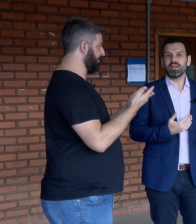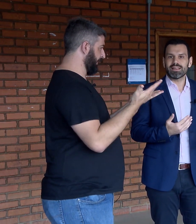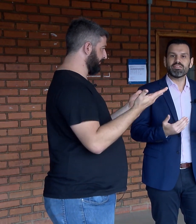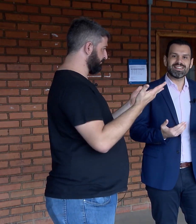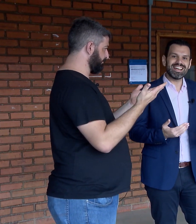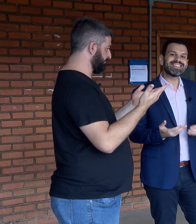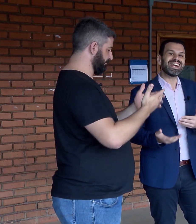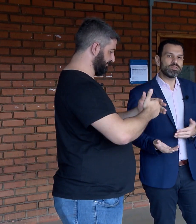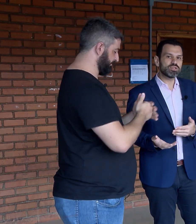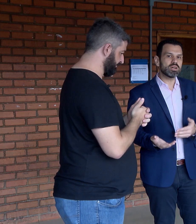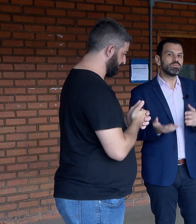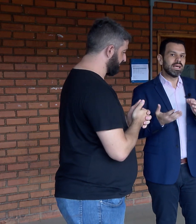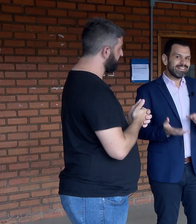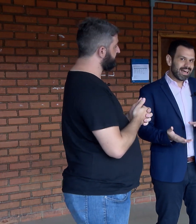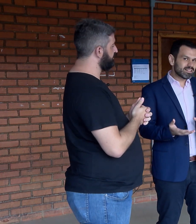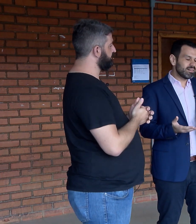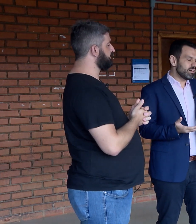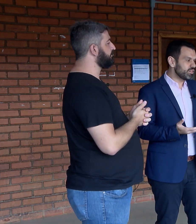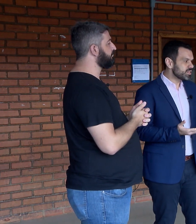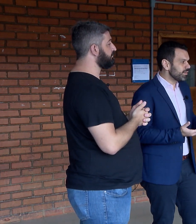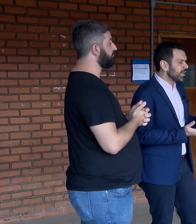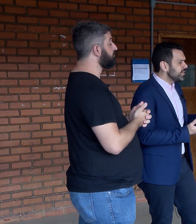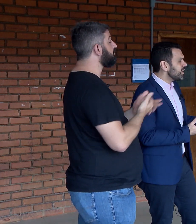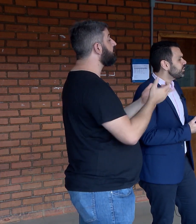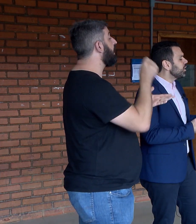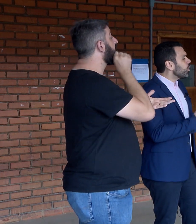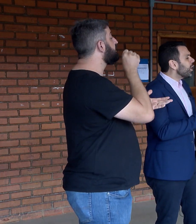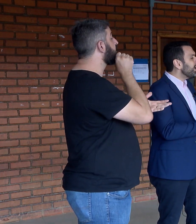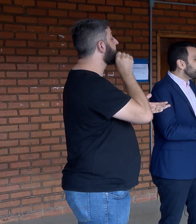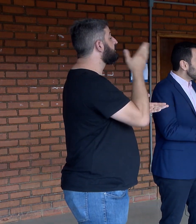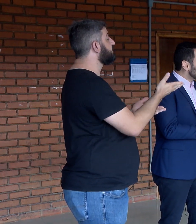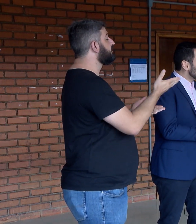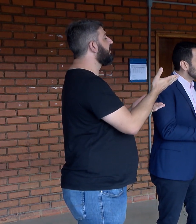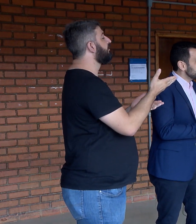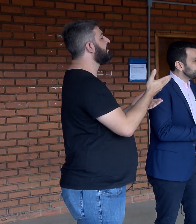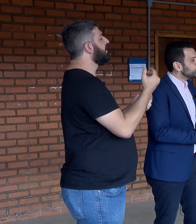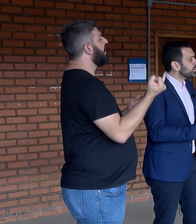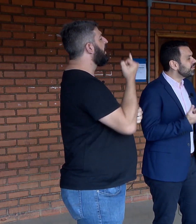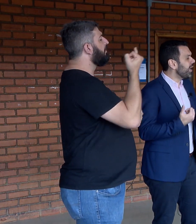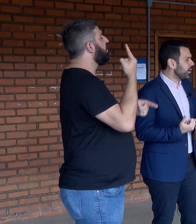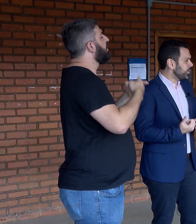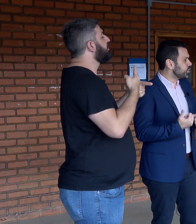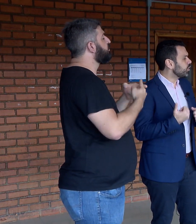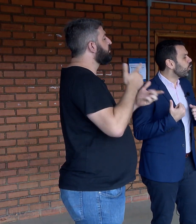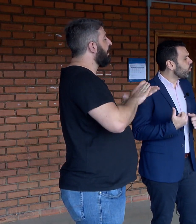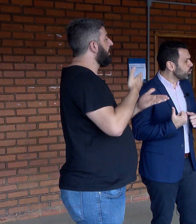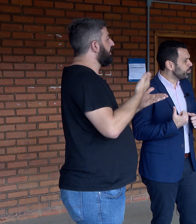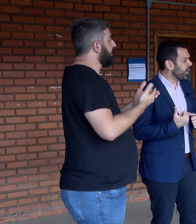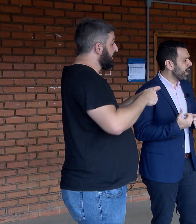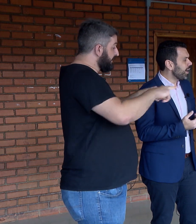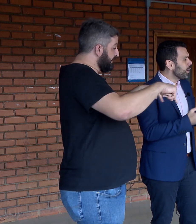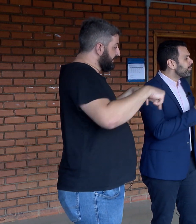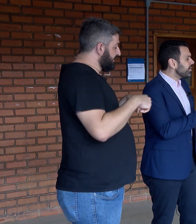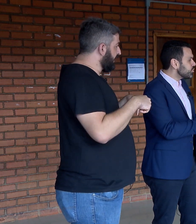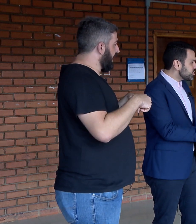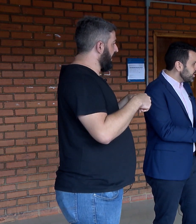interpretar, fazer a tradução dessa entrevista. Stephanie, qual é a importância de um intérprete como o Pierre para você,